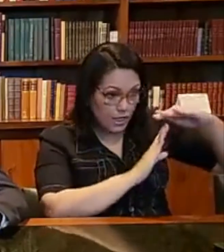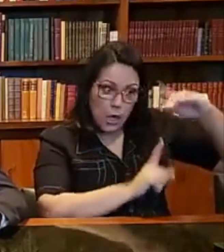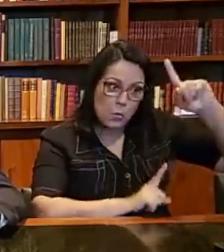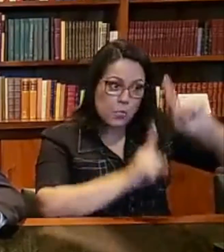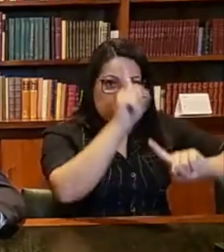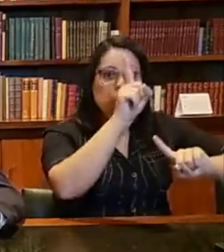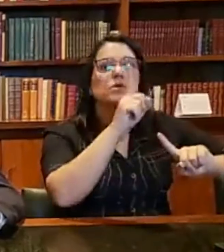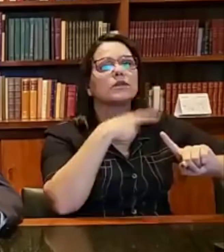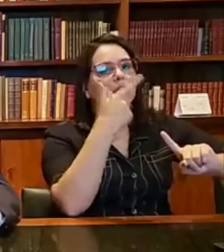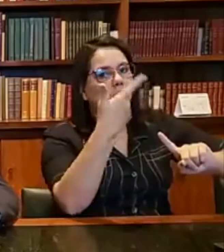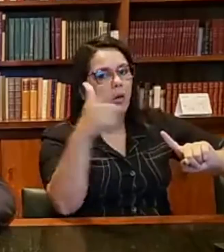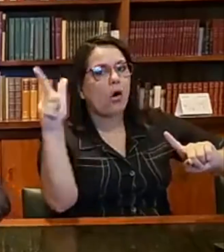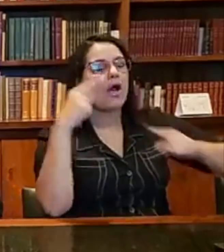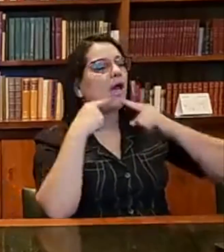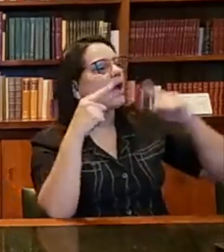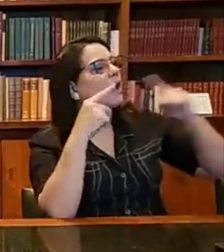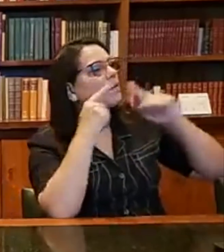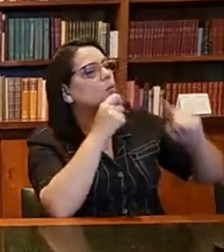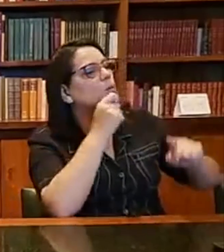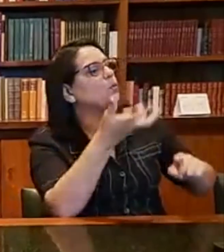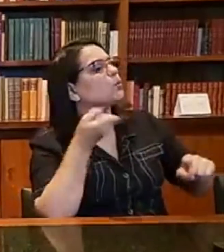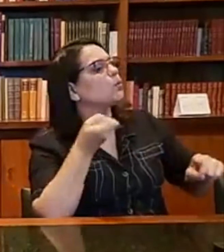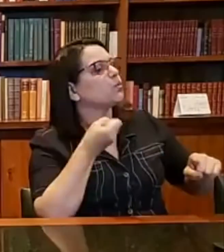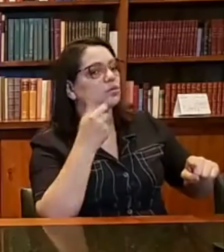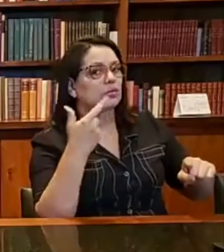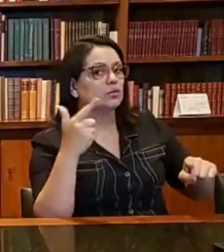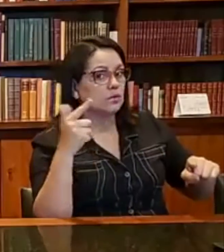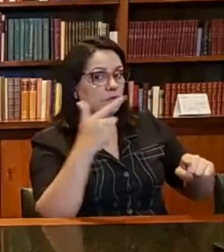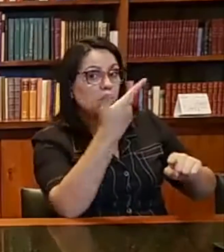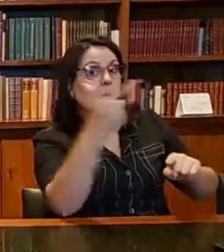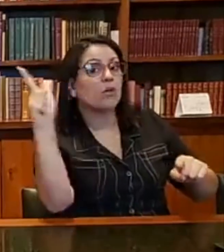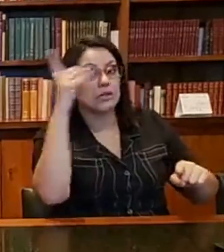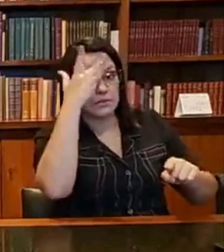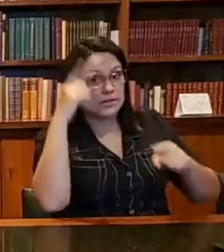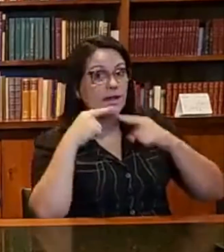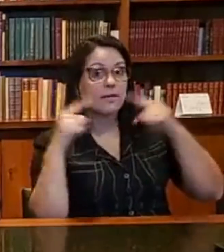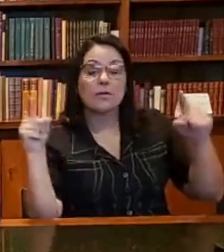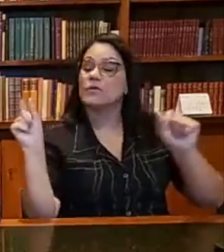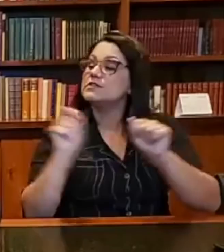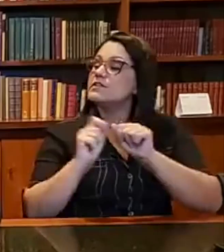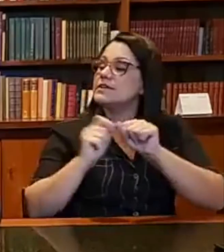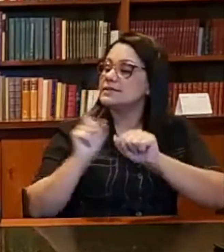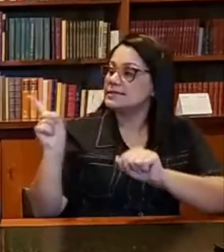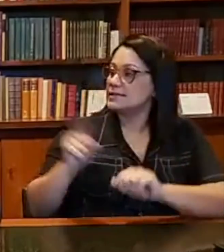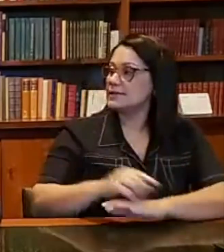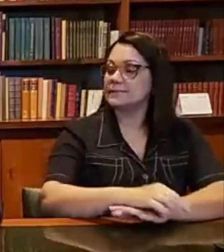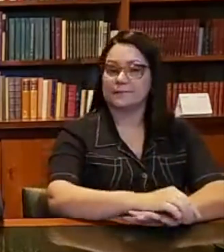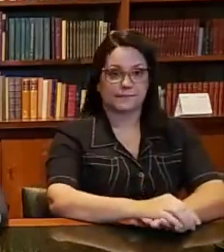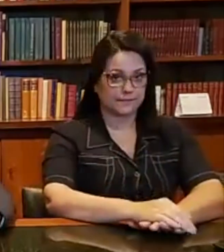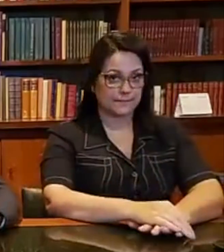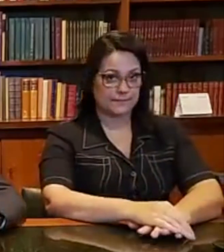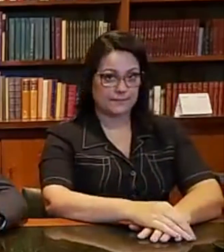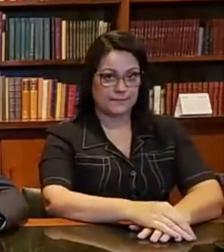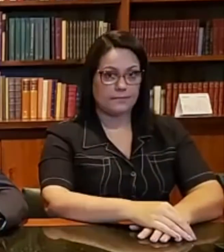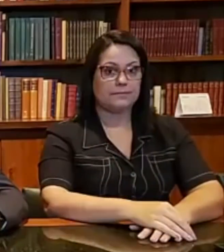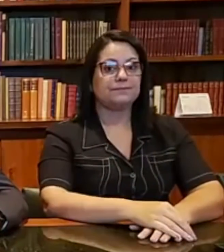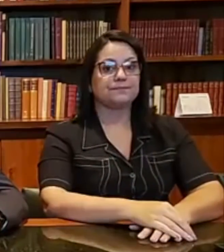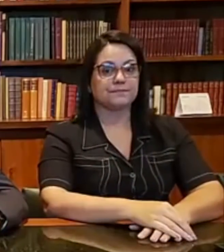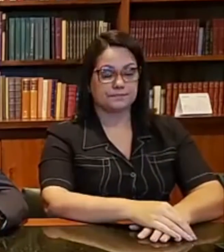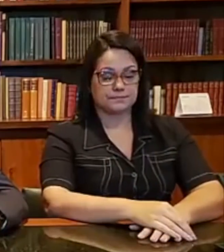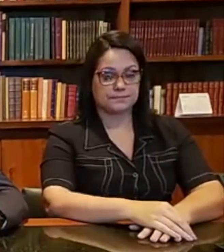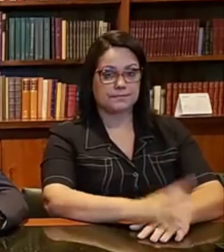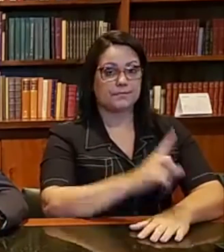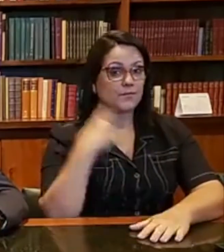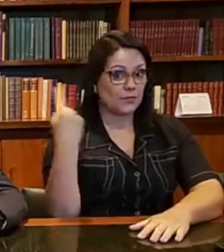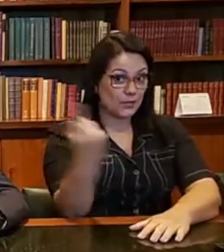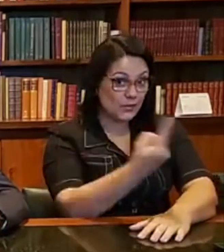tem alguns milhões que estão reclamando. Esse alguns milhões estão reclamando. O que você disse para ele, Pedro? Isso. Nós fizemos,